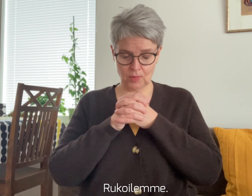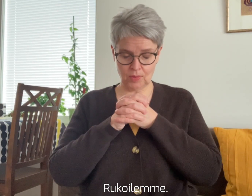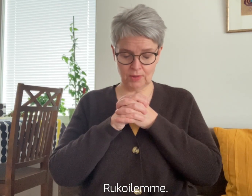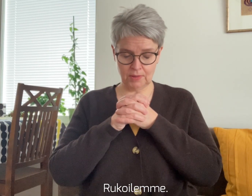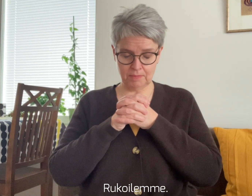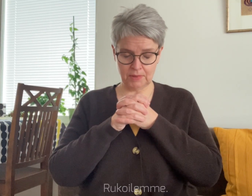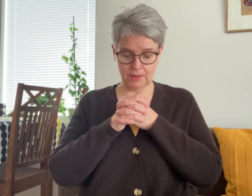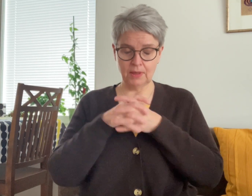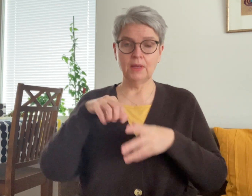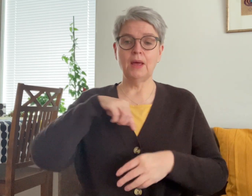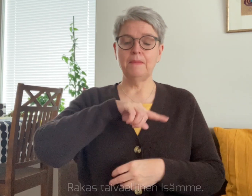Rukoilemme.